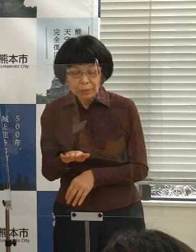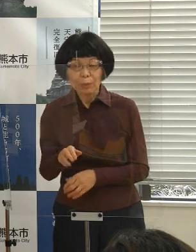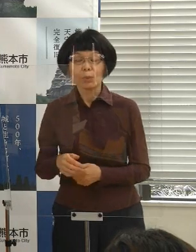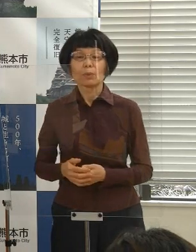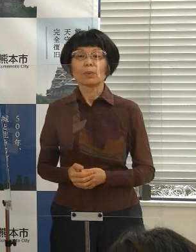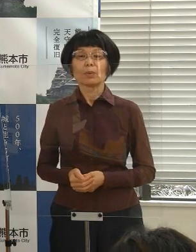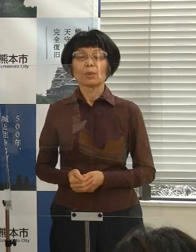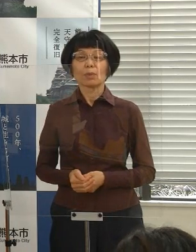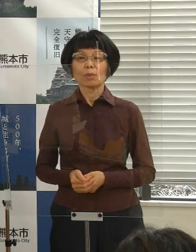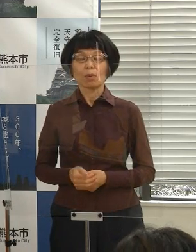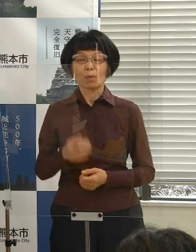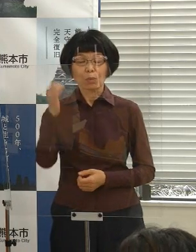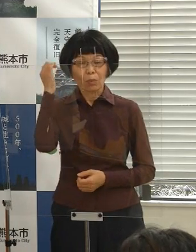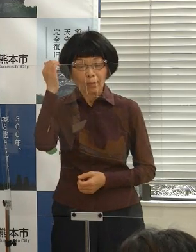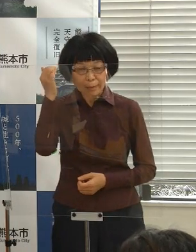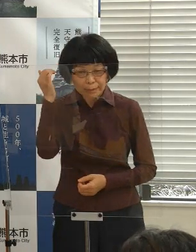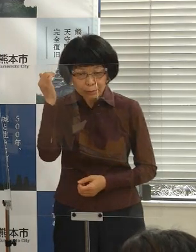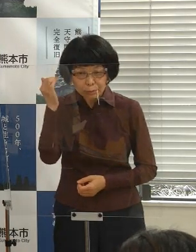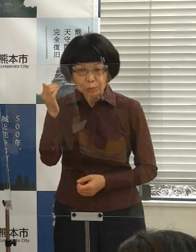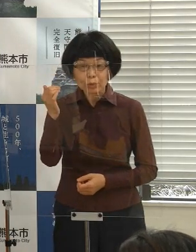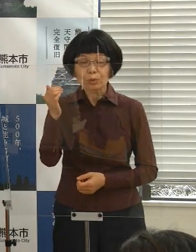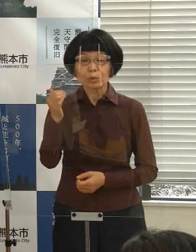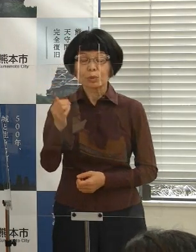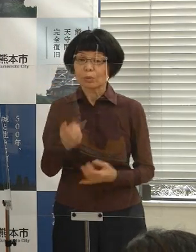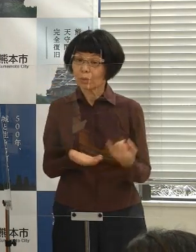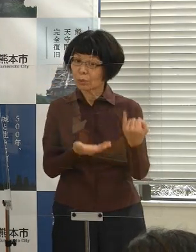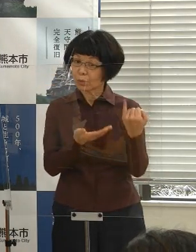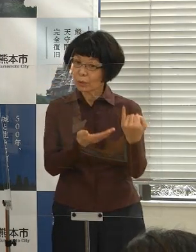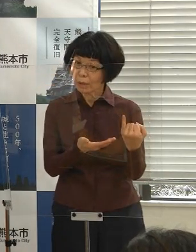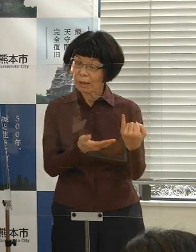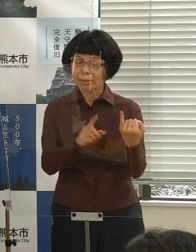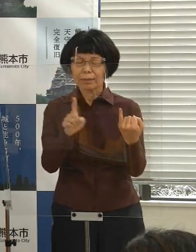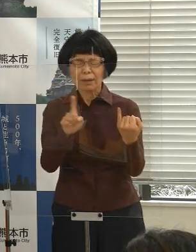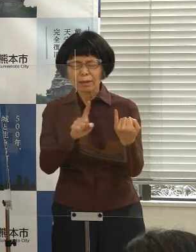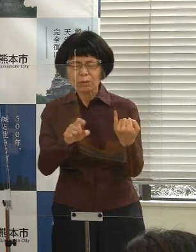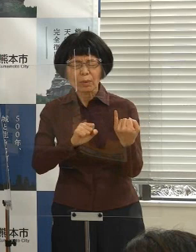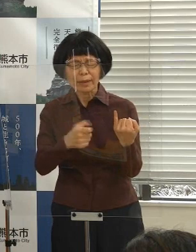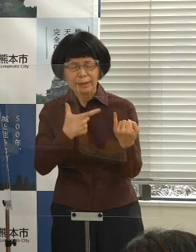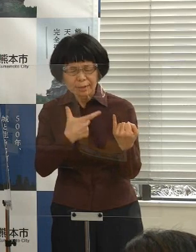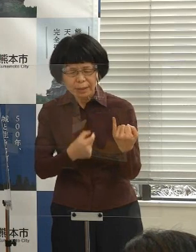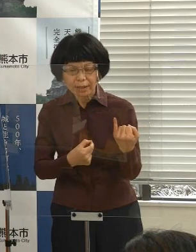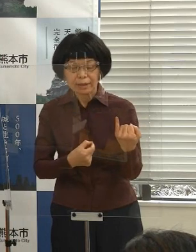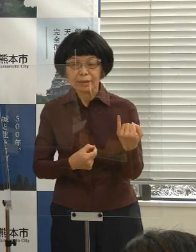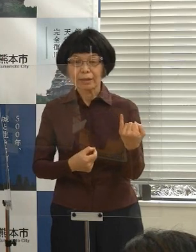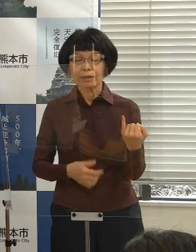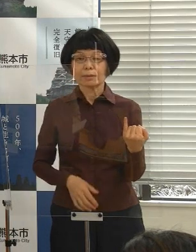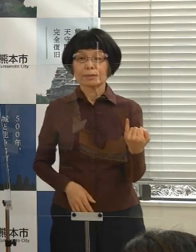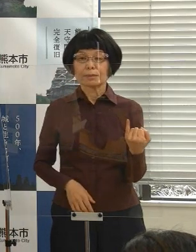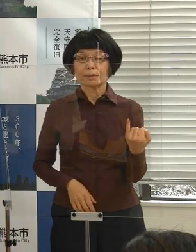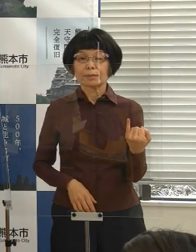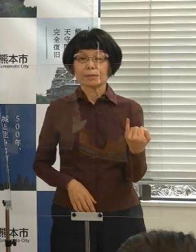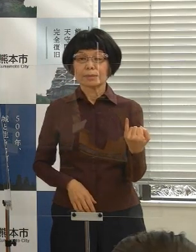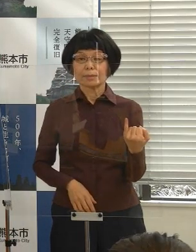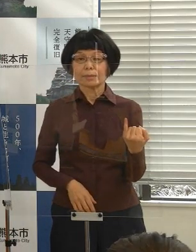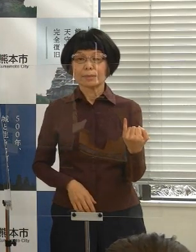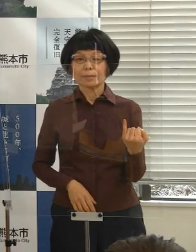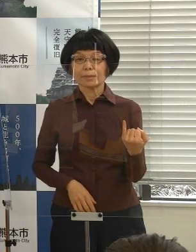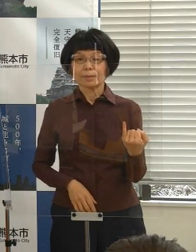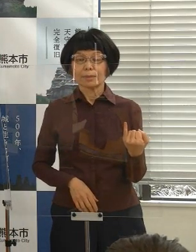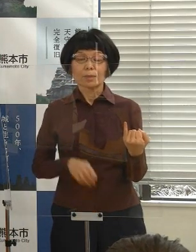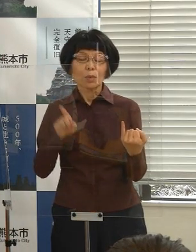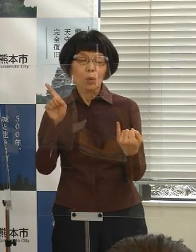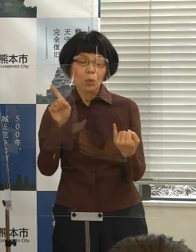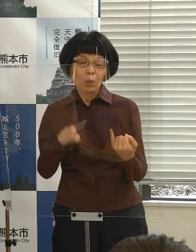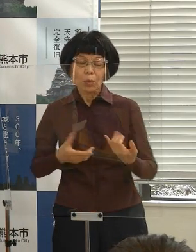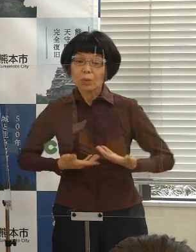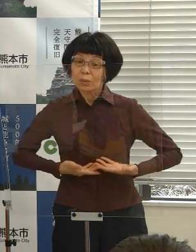そういう困っているその女性を何とかしたい、そして安全に子どもさんをですね、生まれて、そし